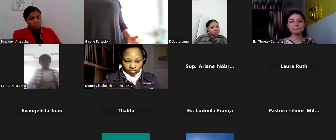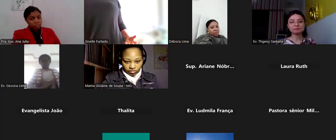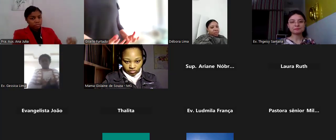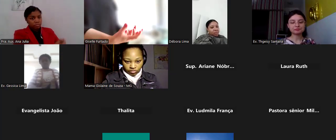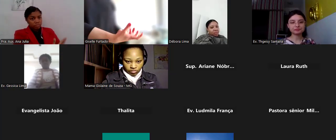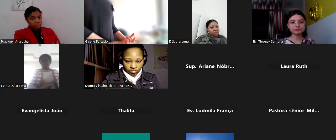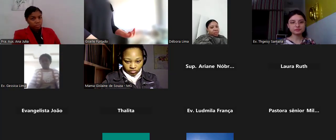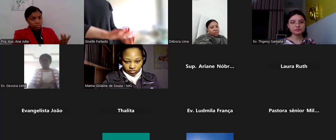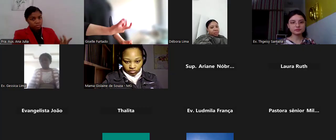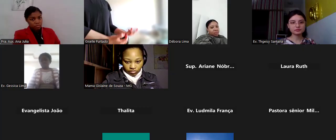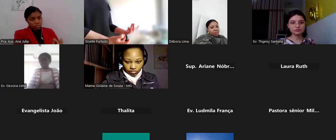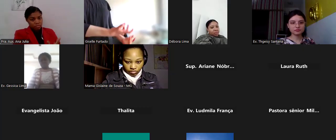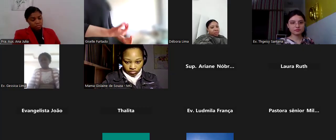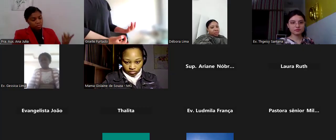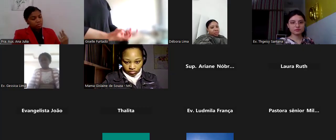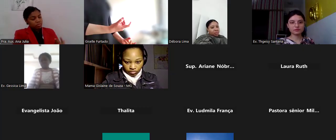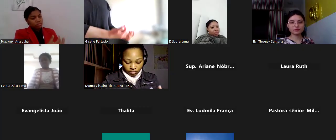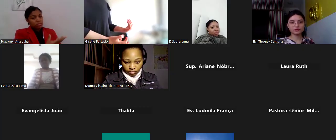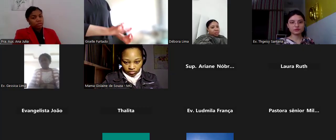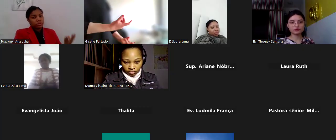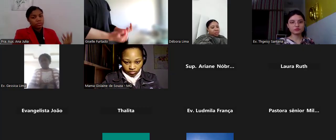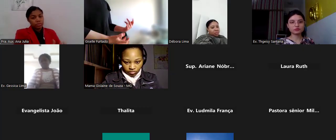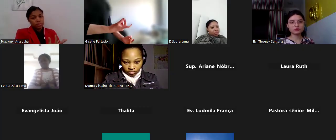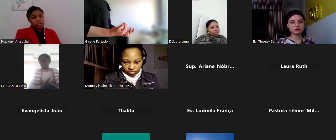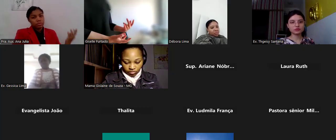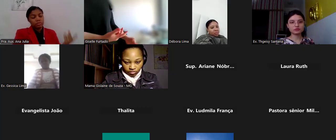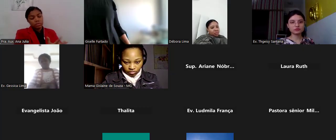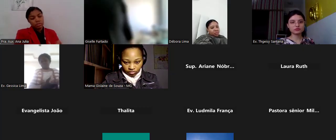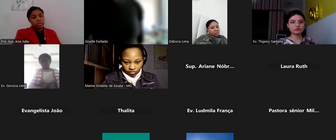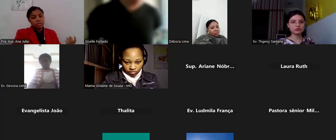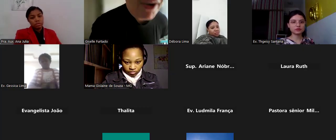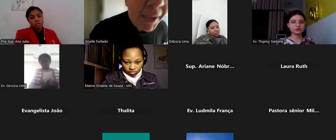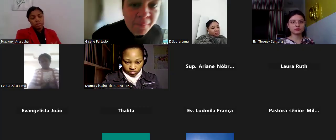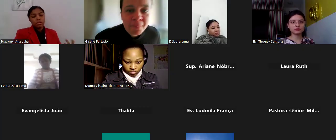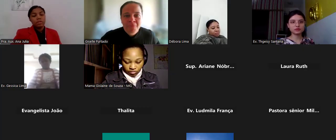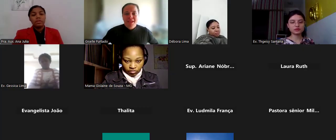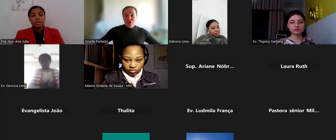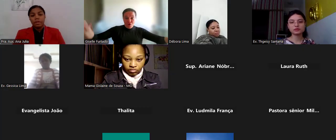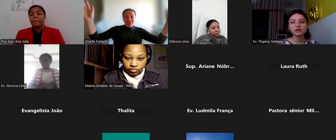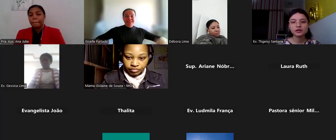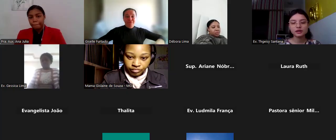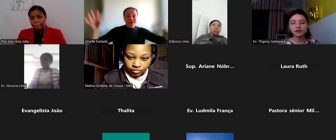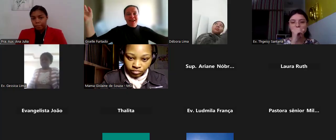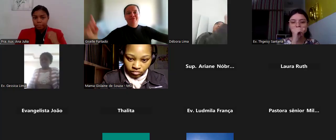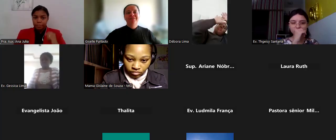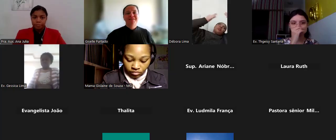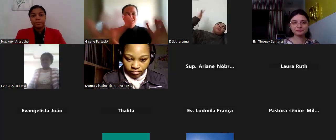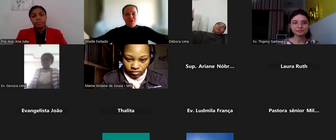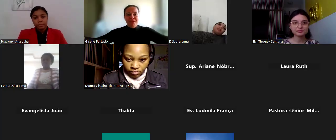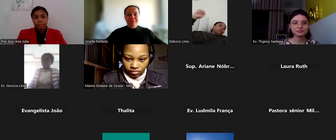tá aqui. Então, ó, fogo, inferno, lado esquerdo. Ok? Então, eu vou precisar ficar levantando vocês. Deixa a minha